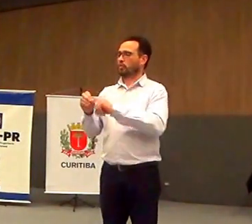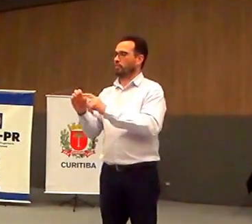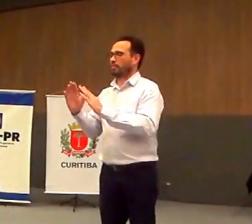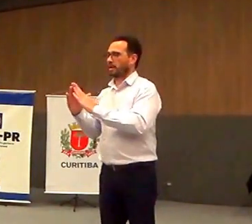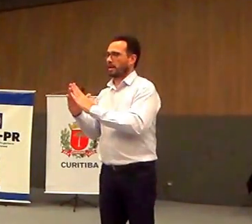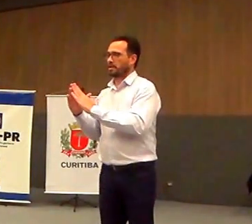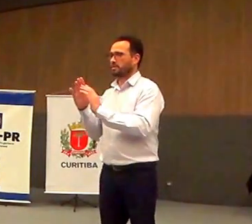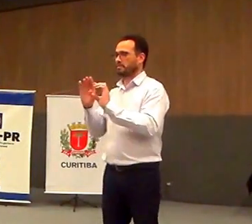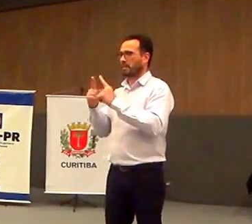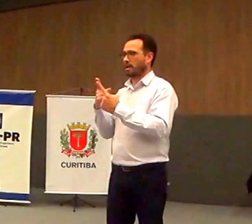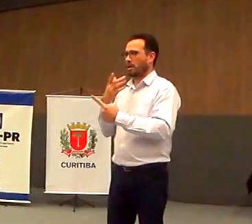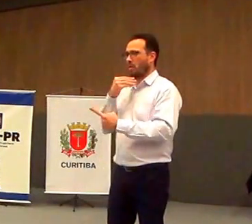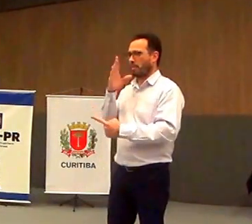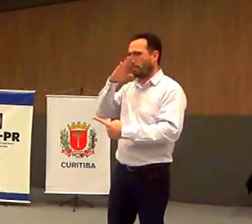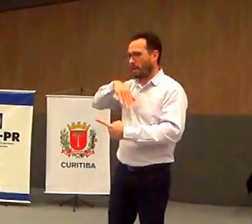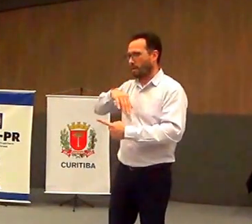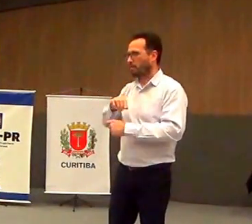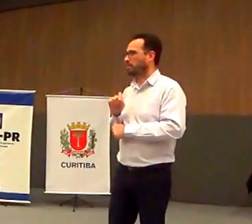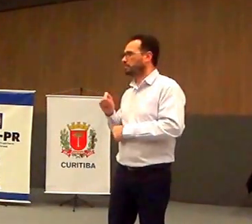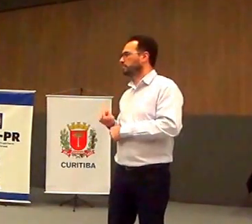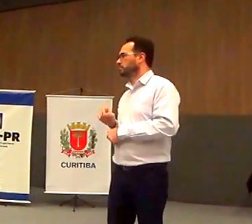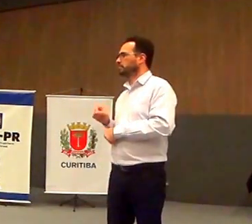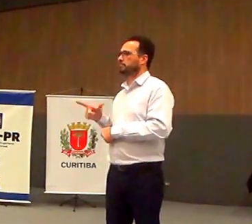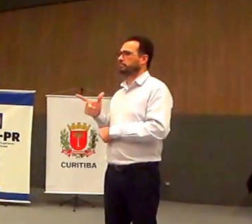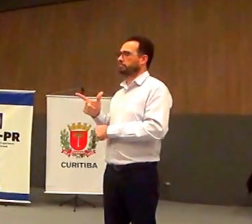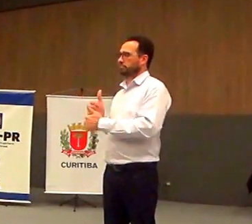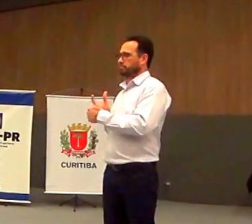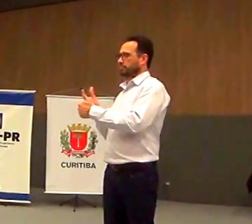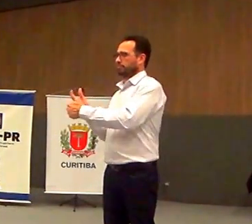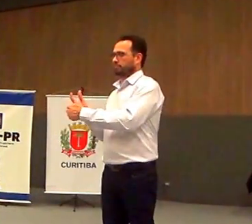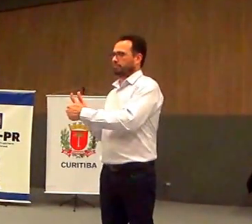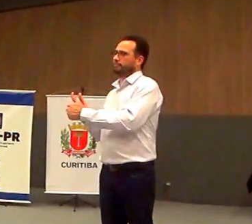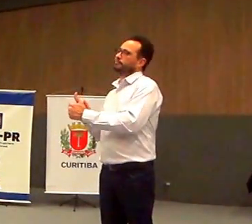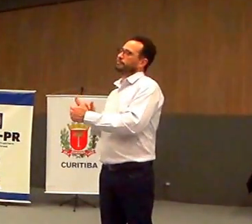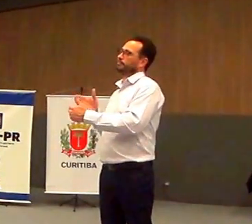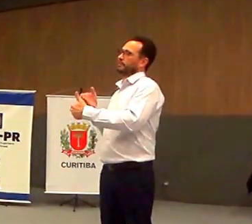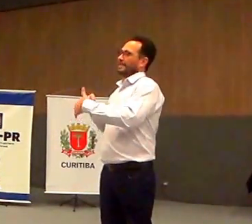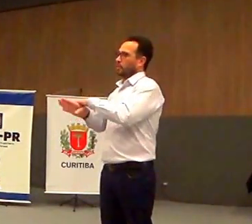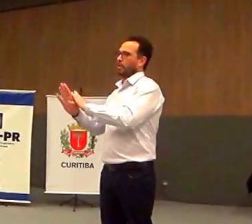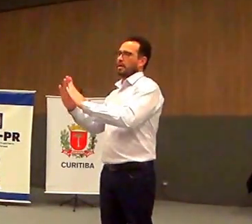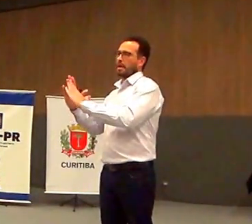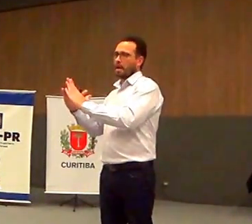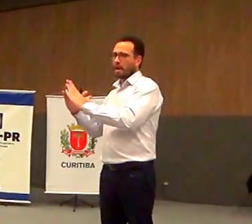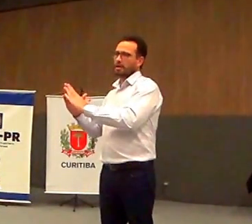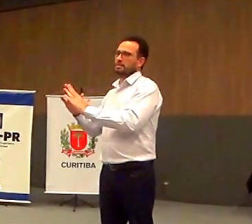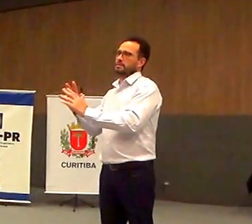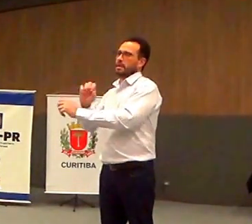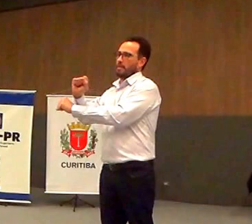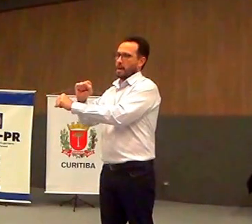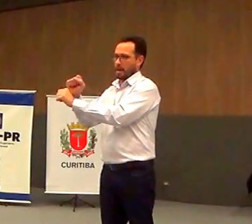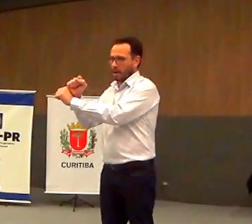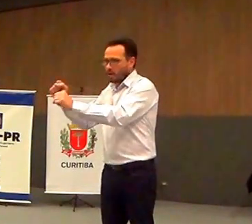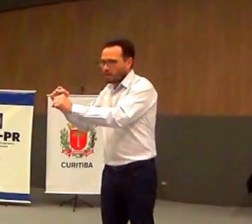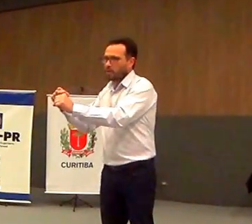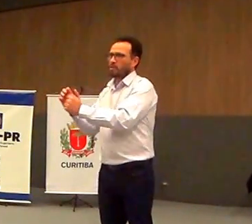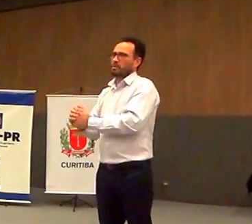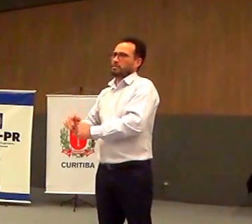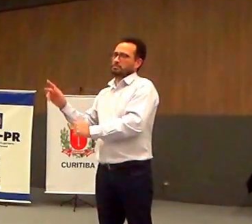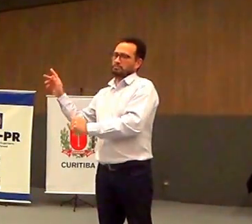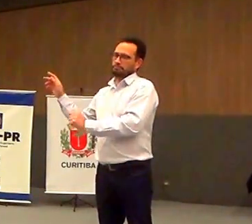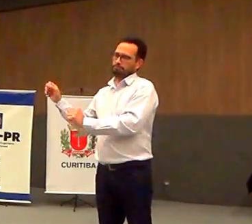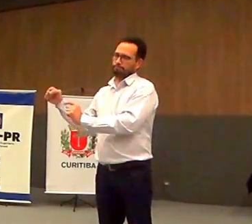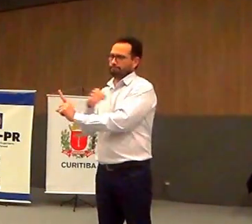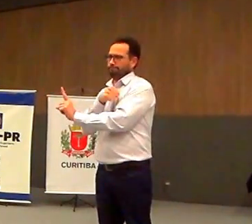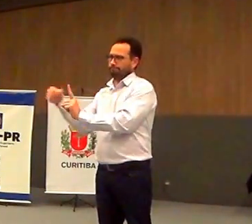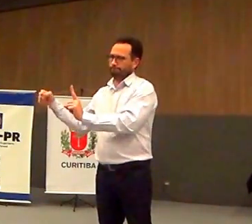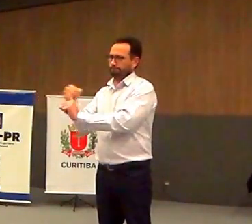não sai de casa por conta do próprio medo, então isso também deve ser considerado, né? O idoso ele não sai da sua casa por conta do medo